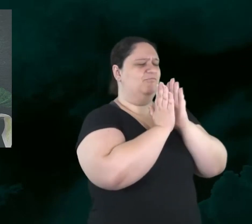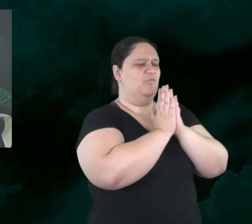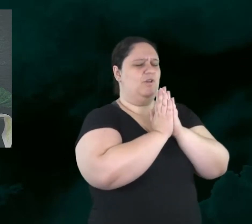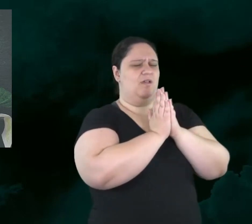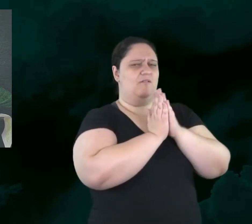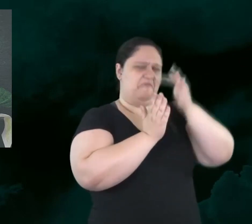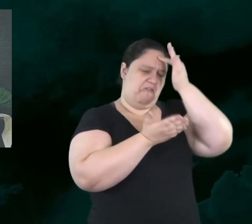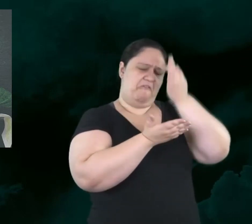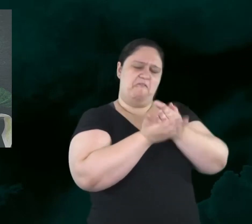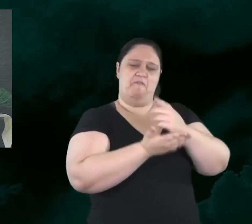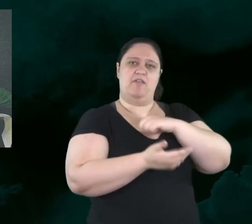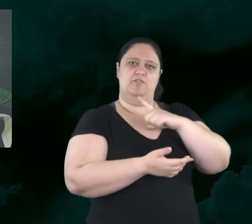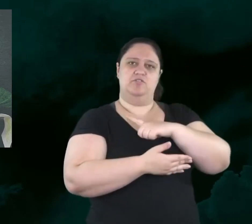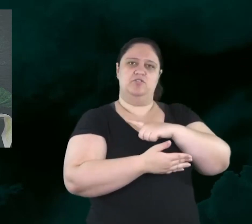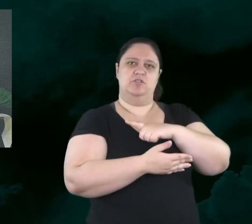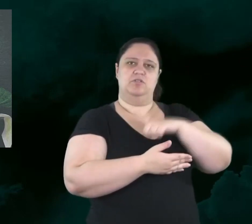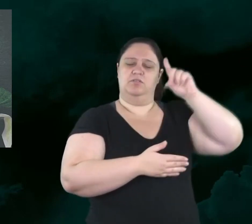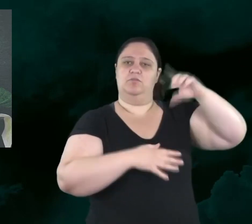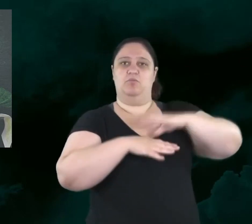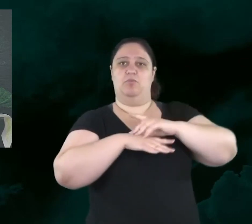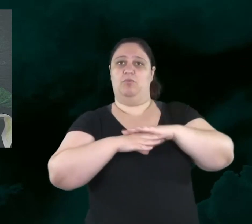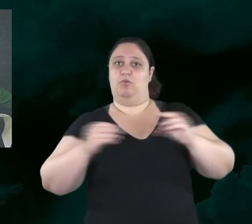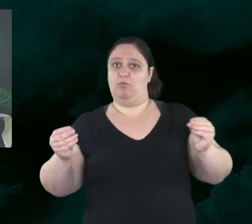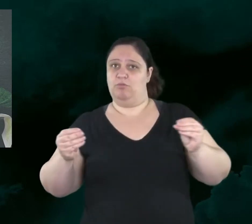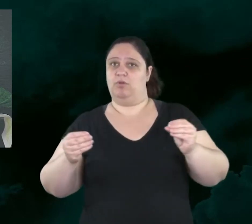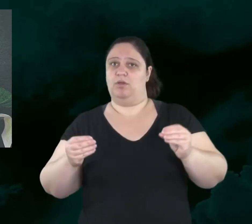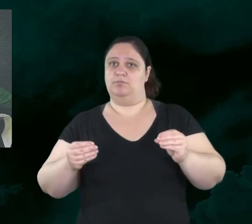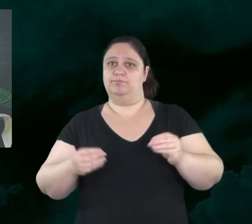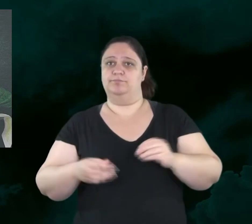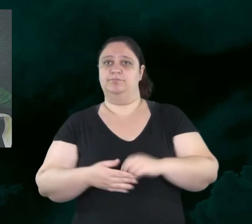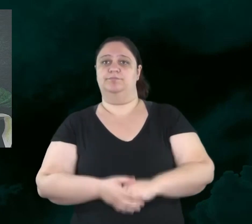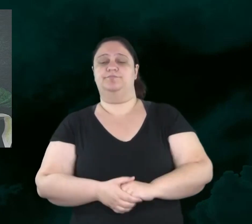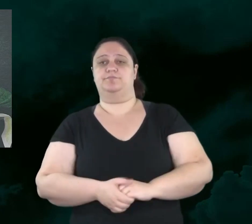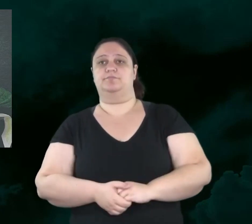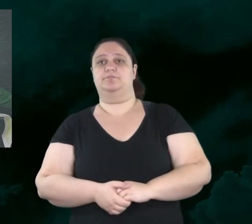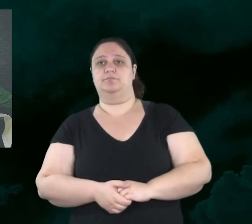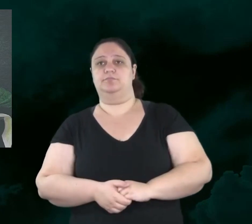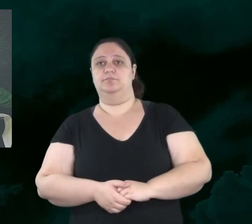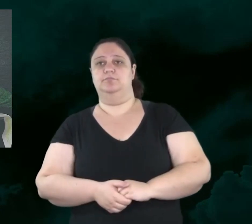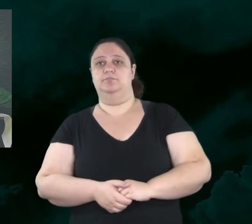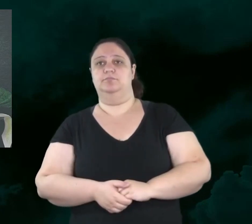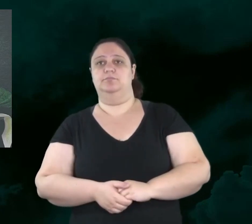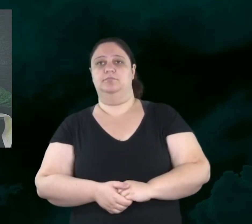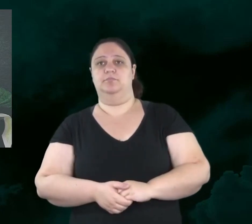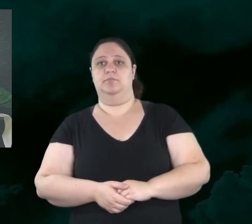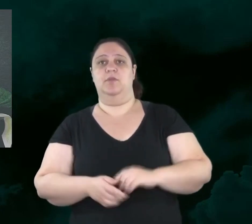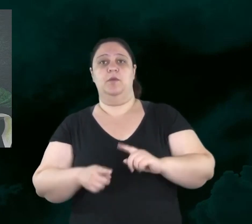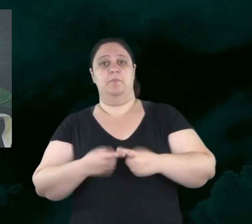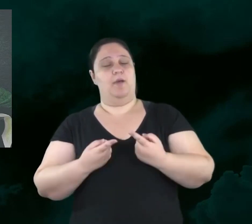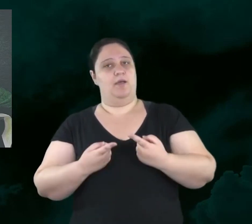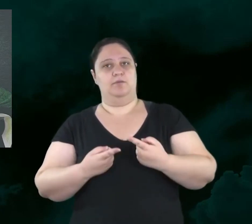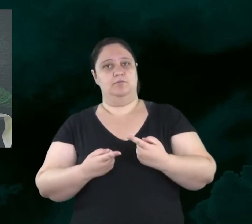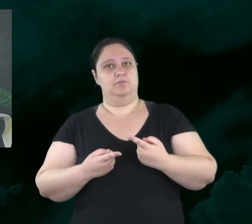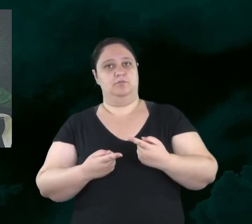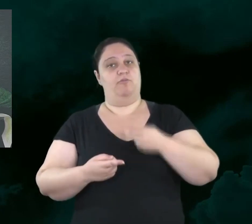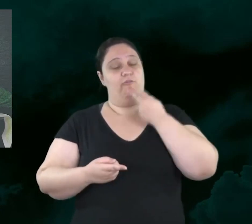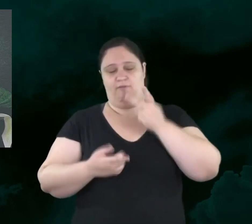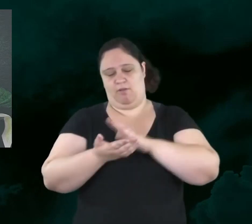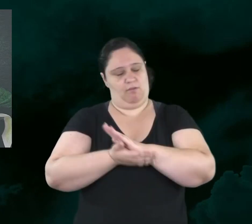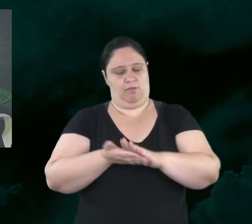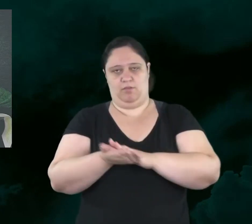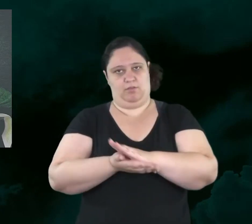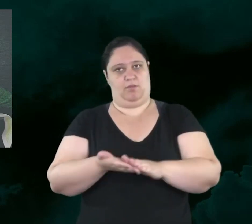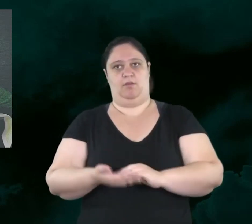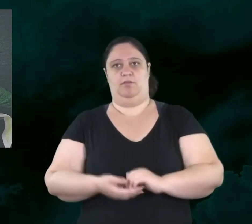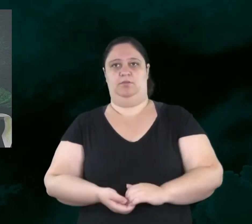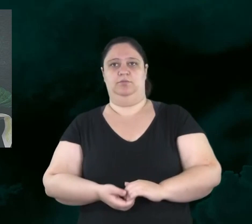ia curar, etc, etc, etc. Eu só não tornei público isso. Irmãos, às vezes eu acho